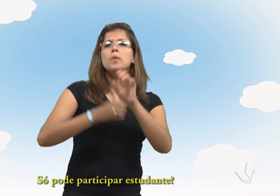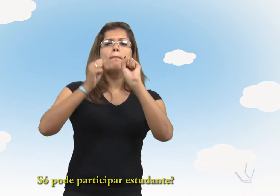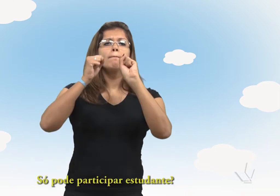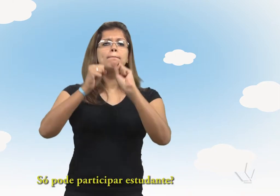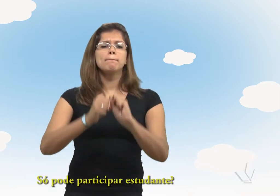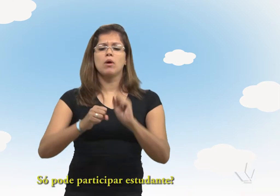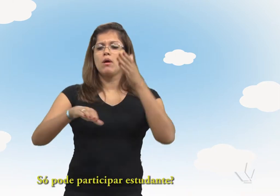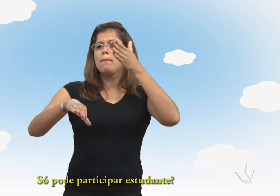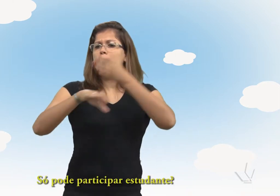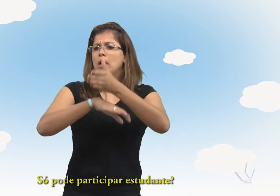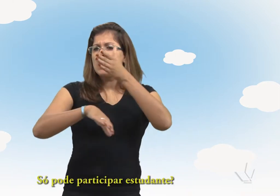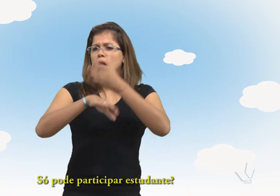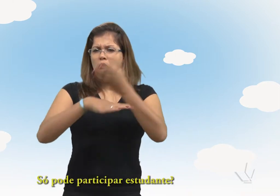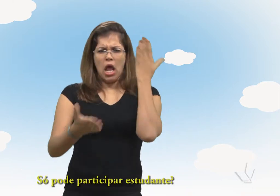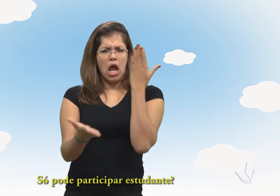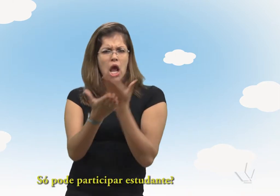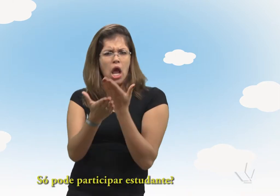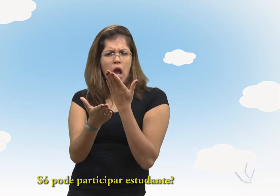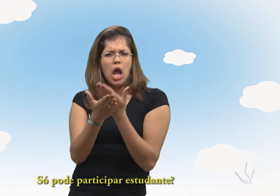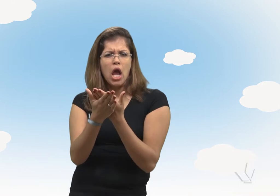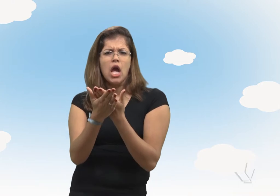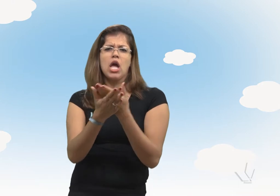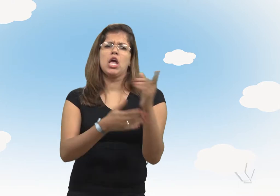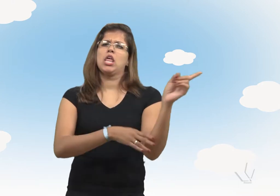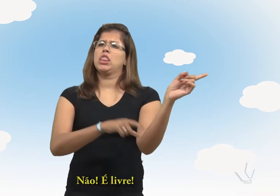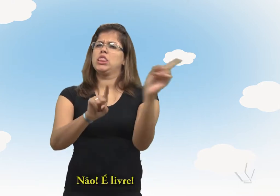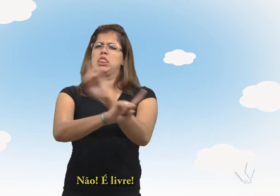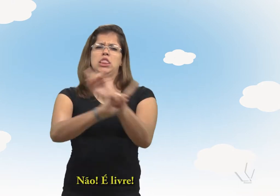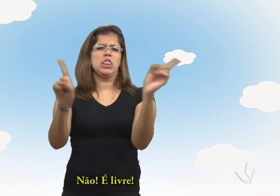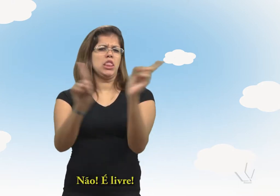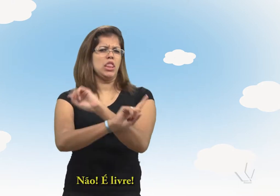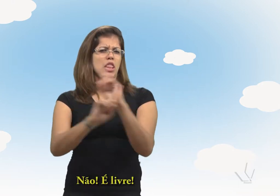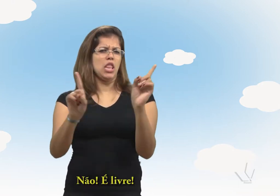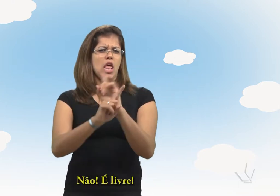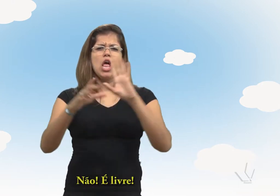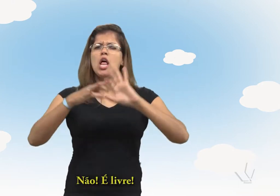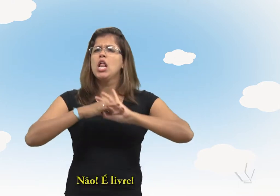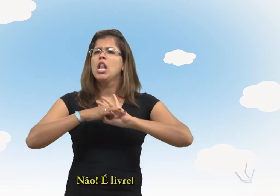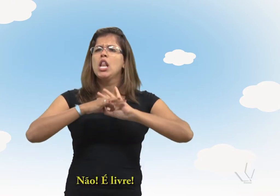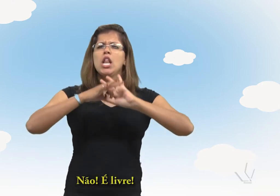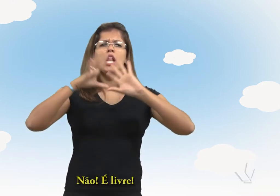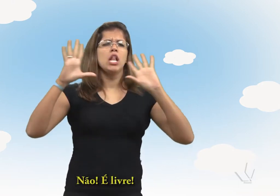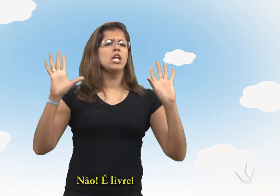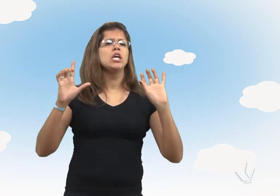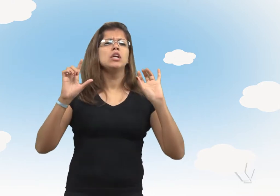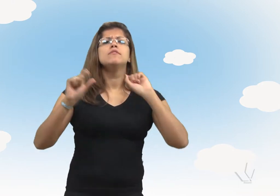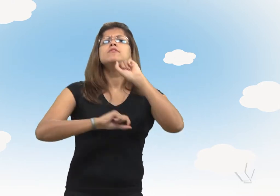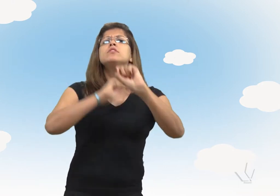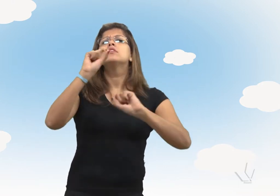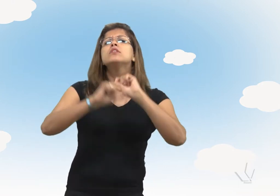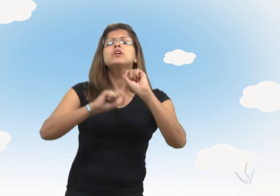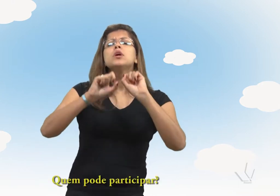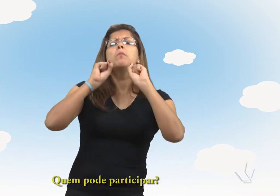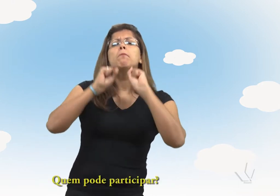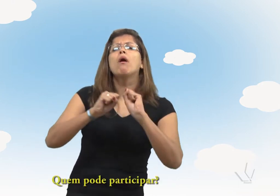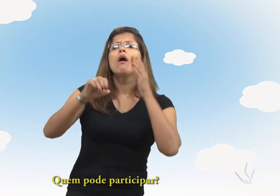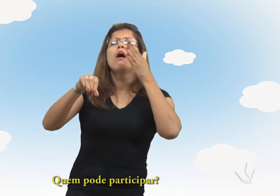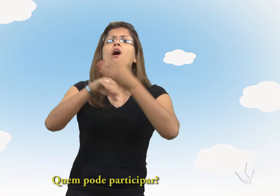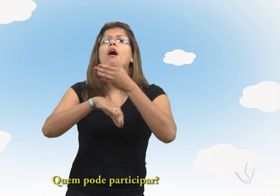pode participar estudante? Não! É livre! Quem pode